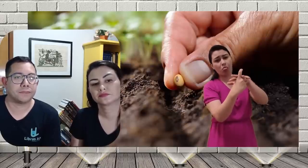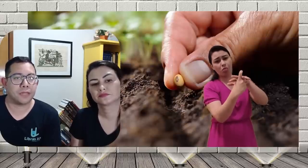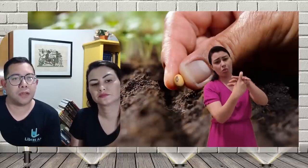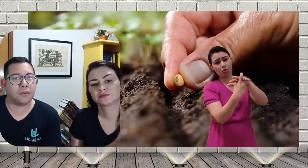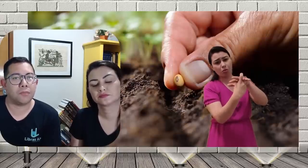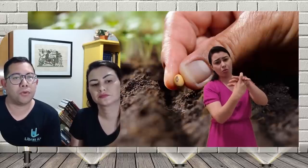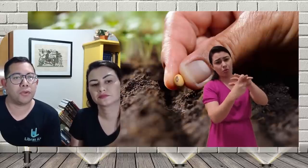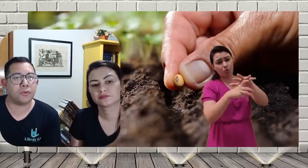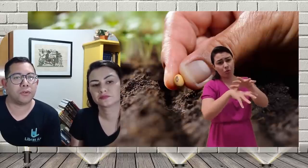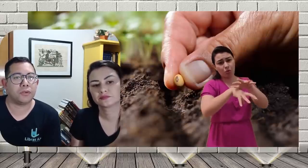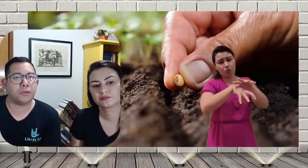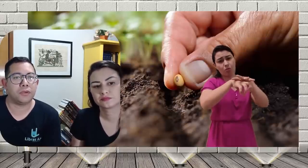Olha lá, morreu.